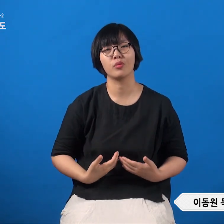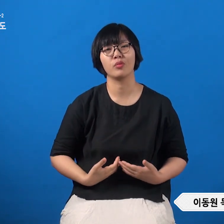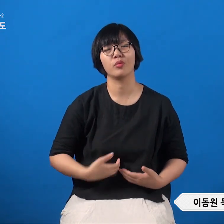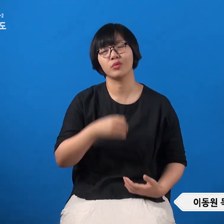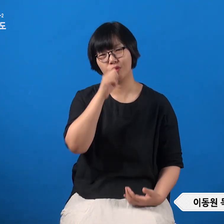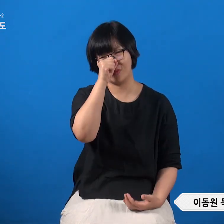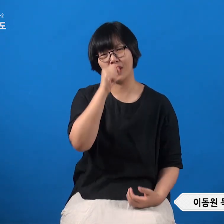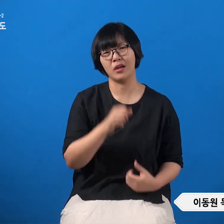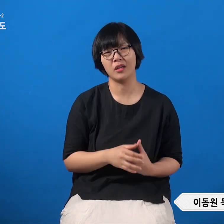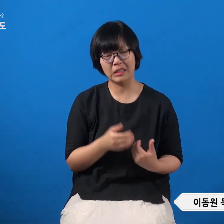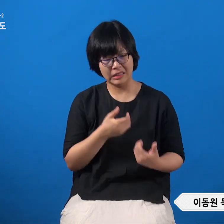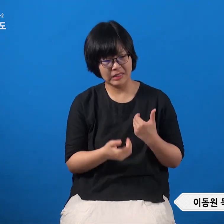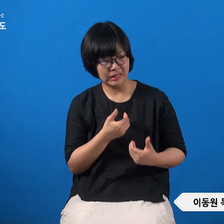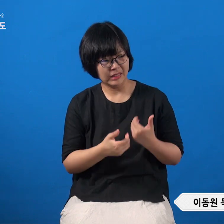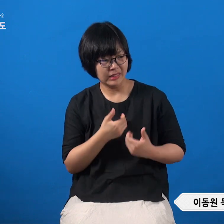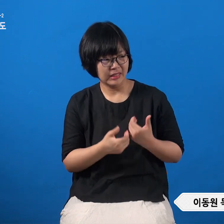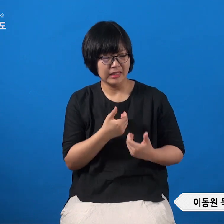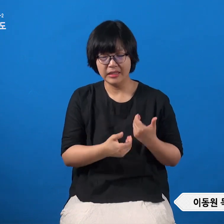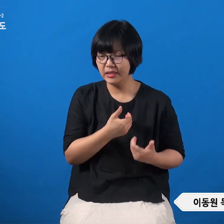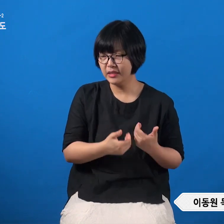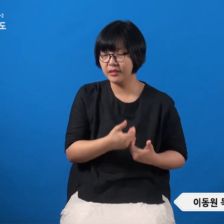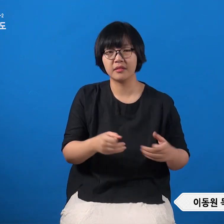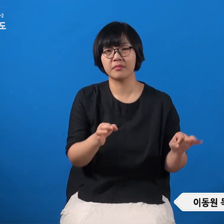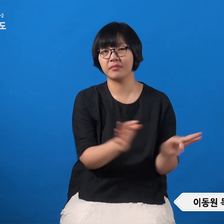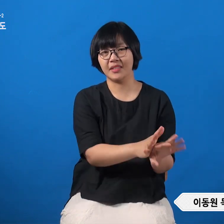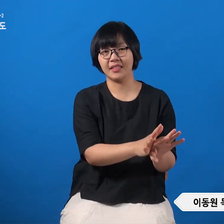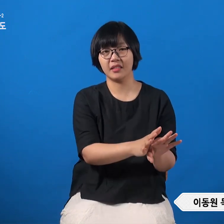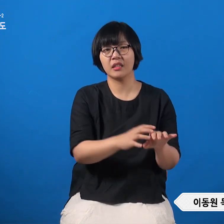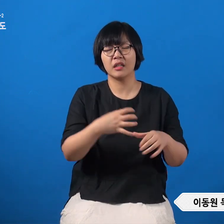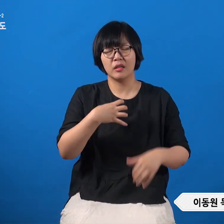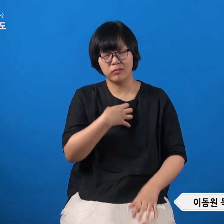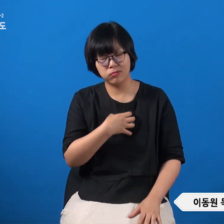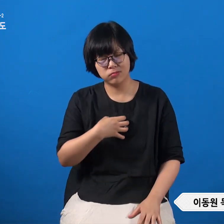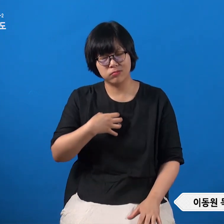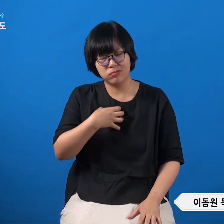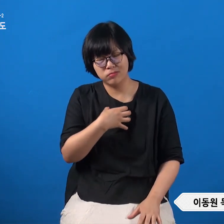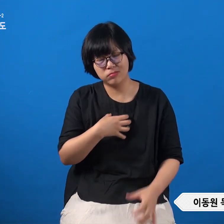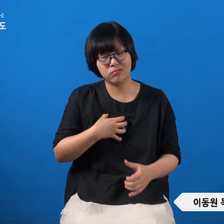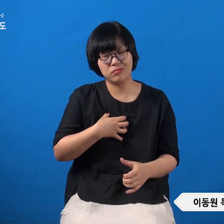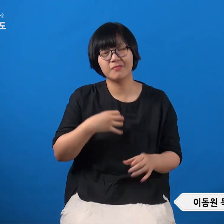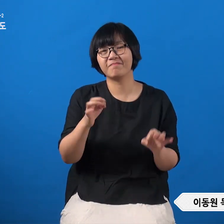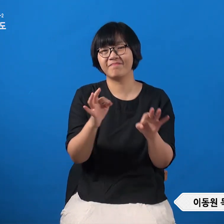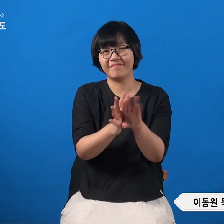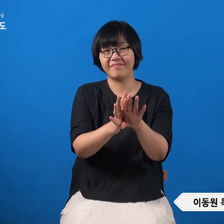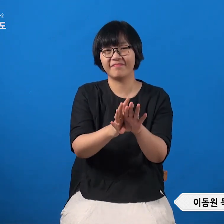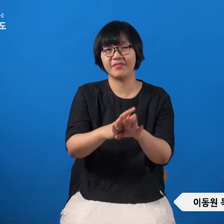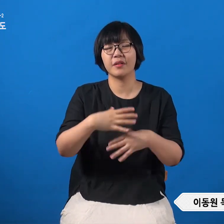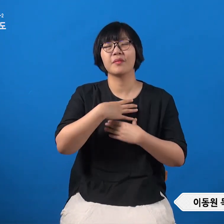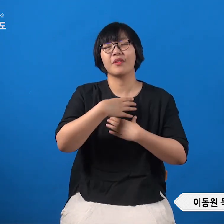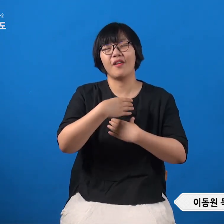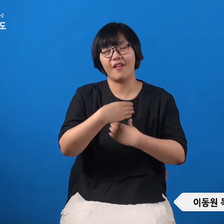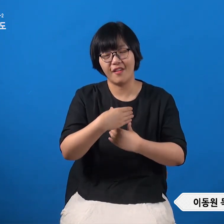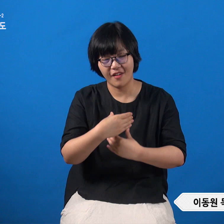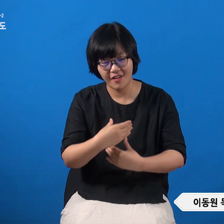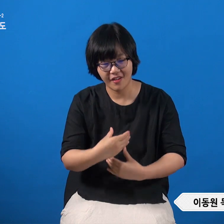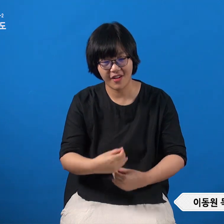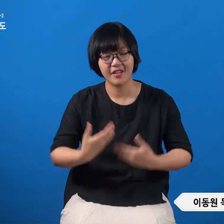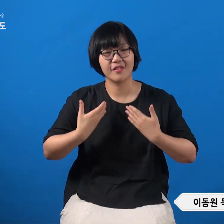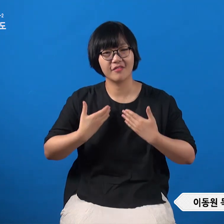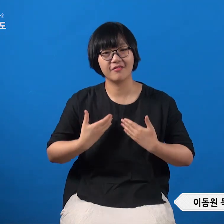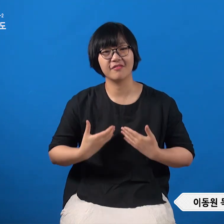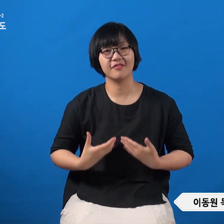불안과 긴장을 벗어버리고 정말 이제는 고통에서 해방되는 마음 놓고 살 수 있는 나라. 우리가 원하는 나라잖아요.